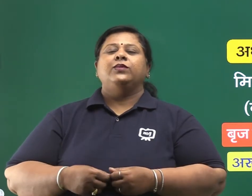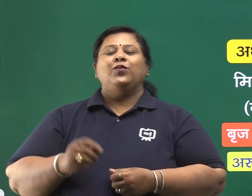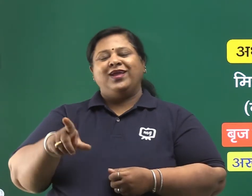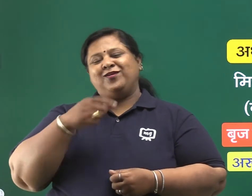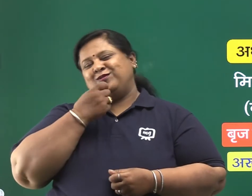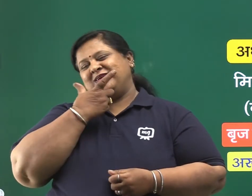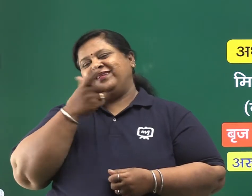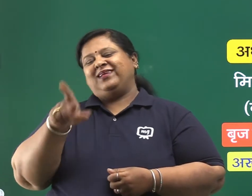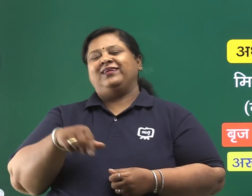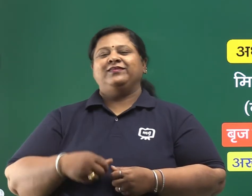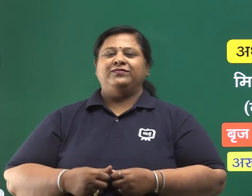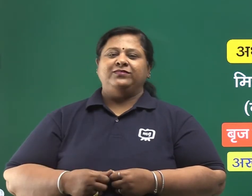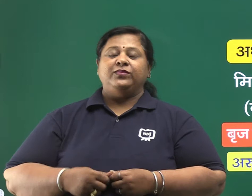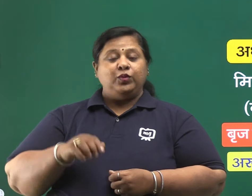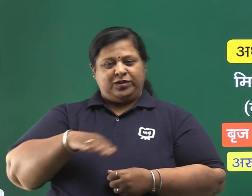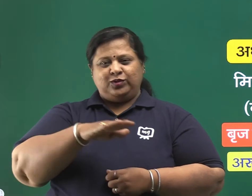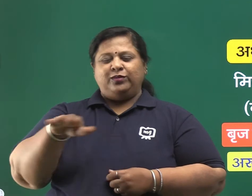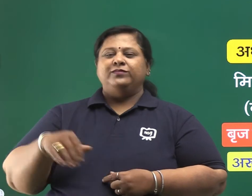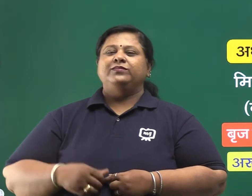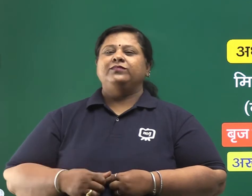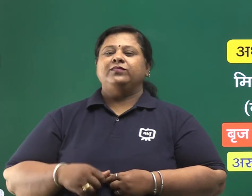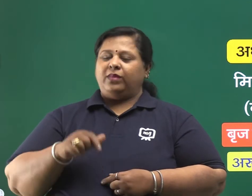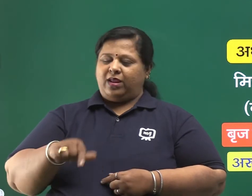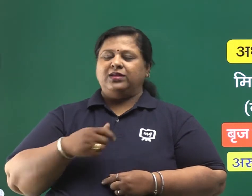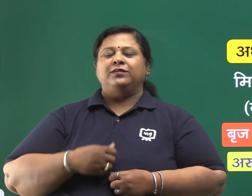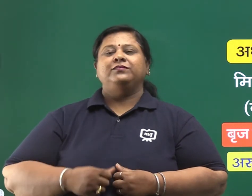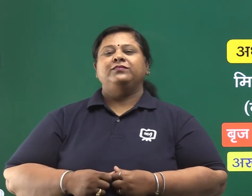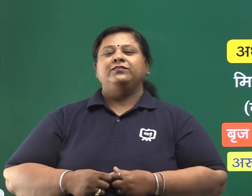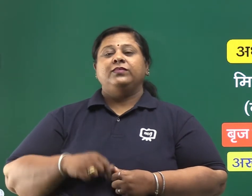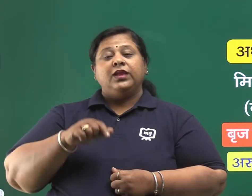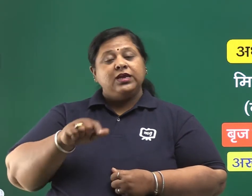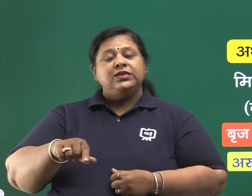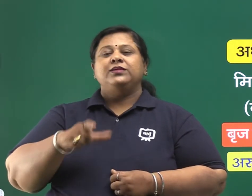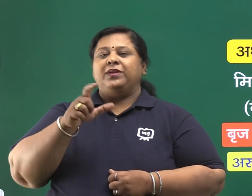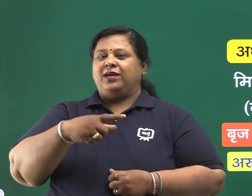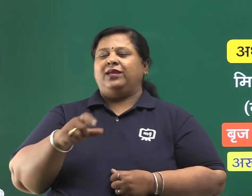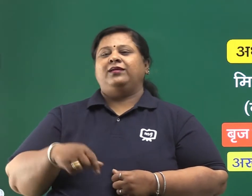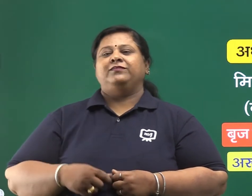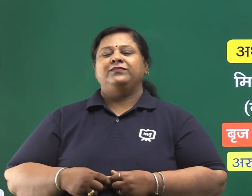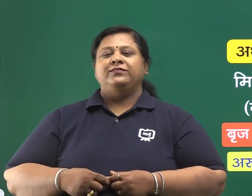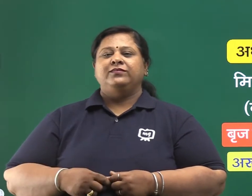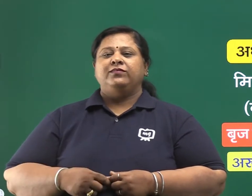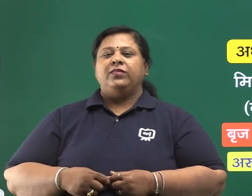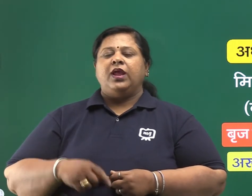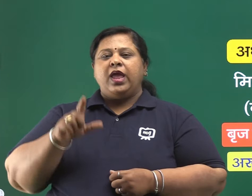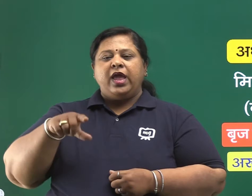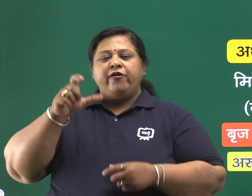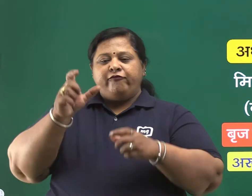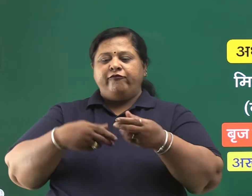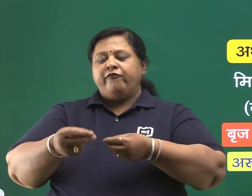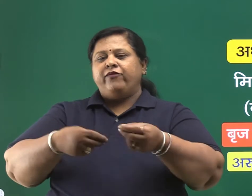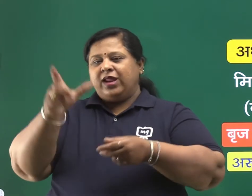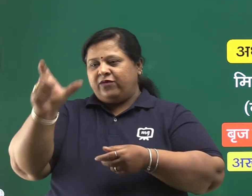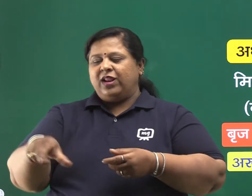खुश करता है। तो बच्चों, आज हम इसी प्रकार के एक फेरी वाले